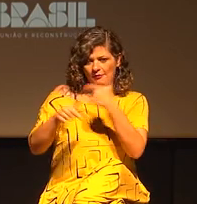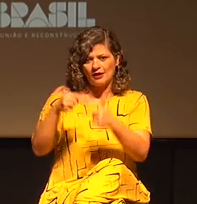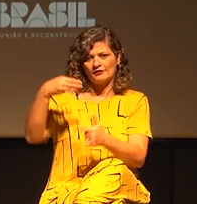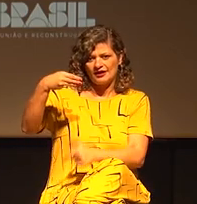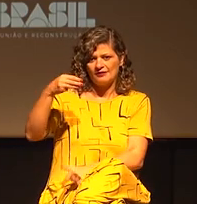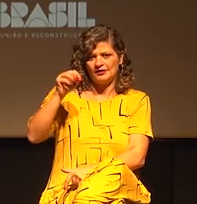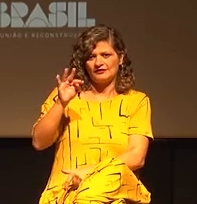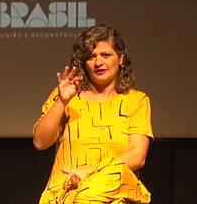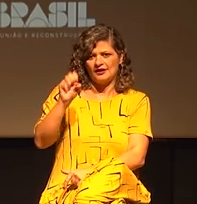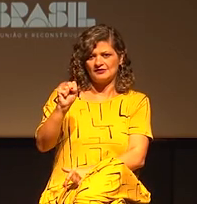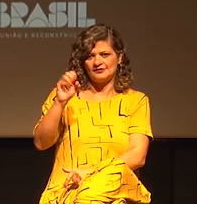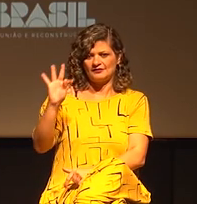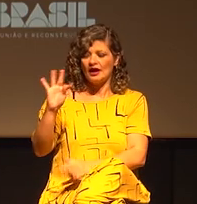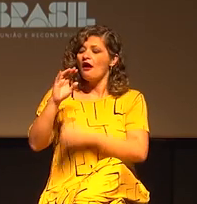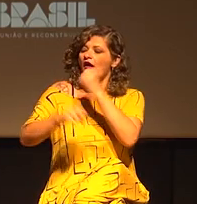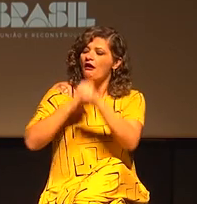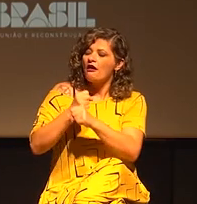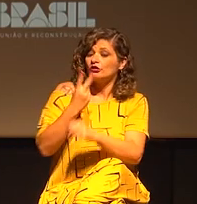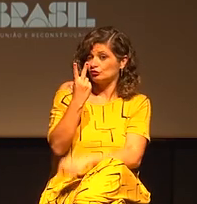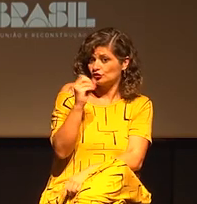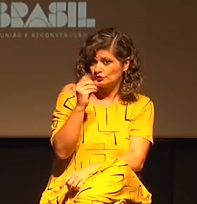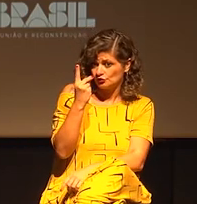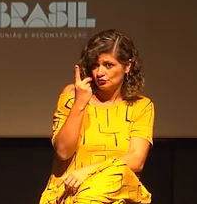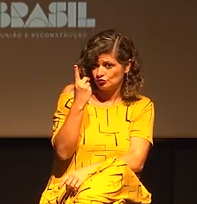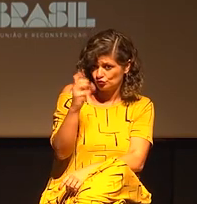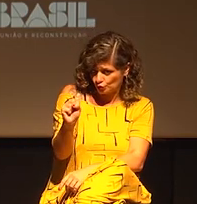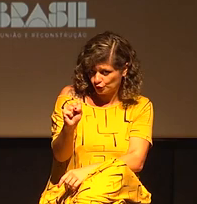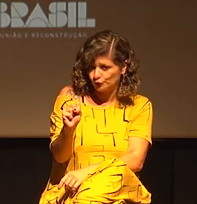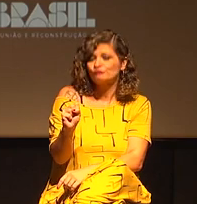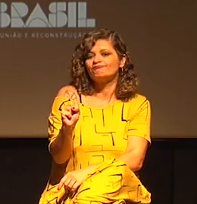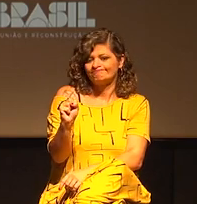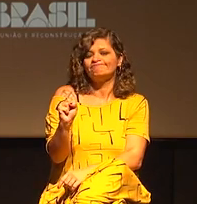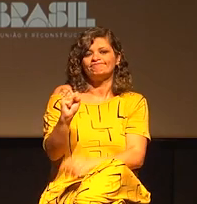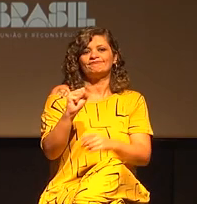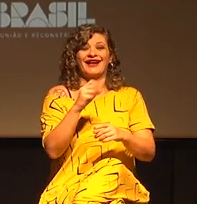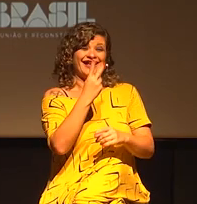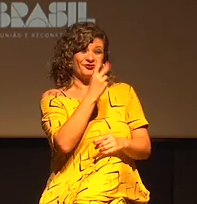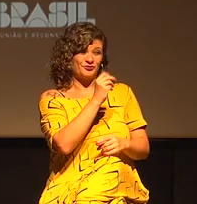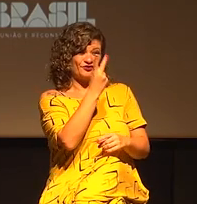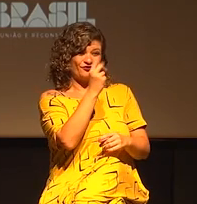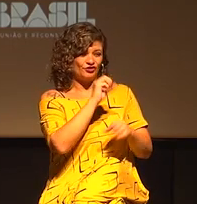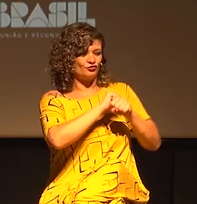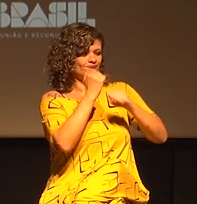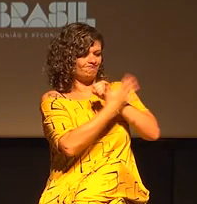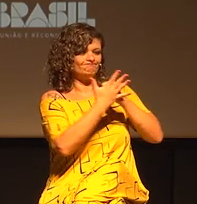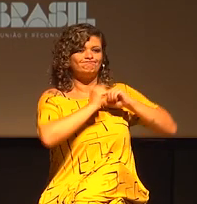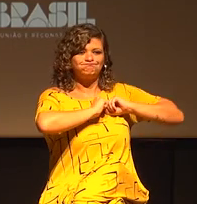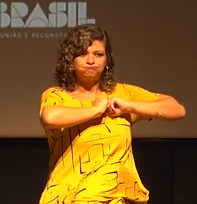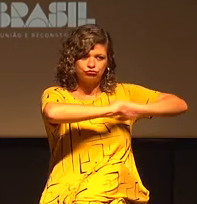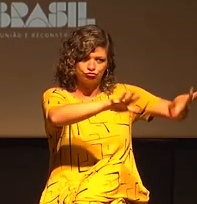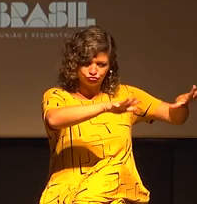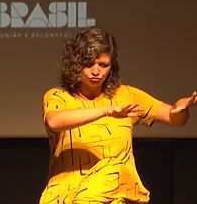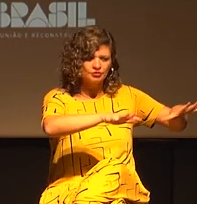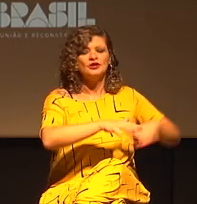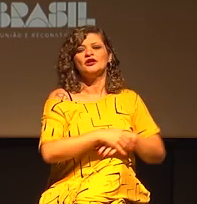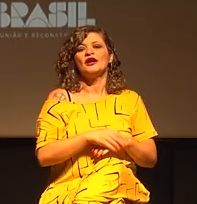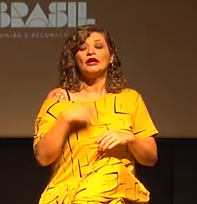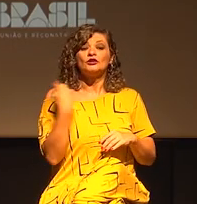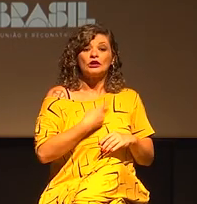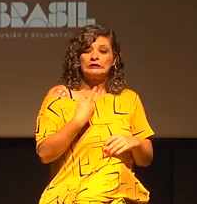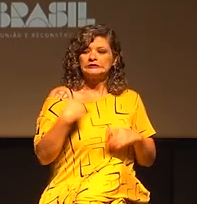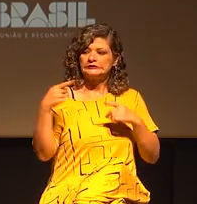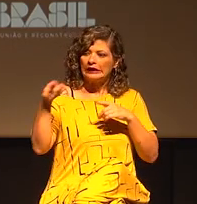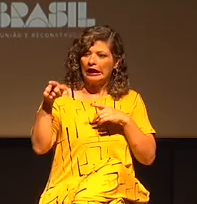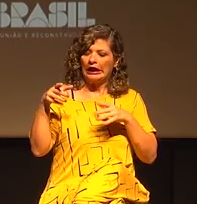2018 eh pandemia veio em 2020 e precisa precisamos fazer